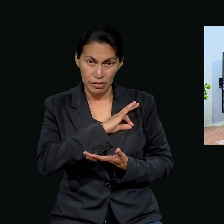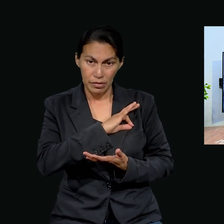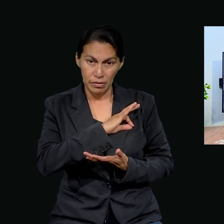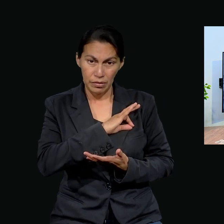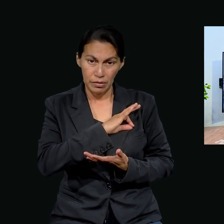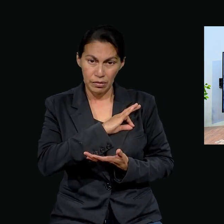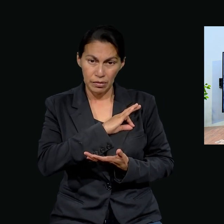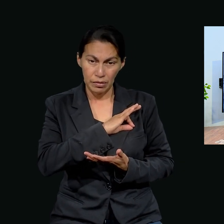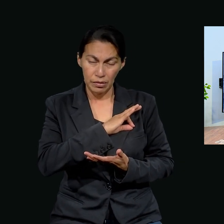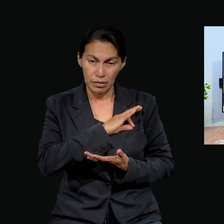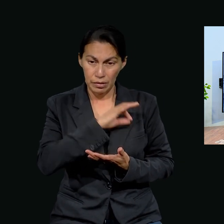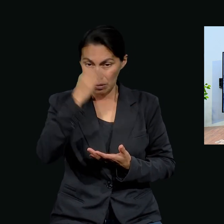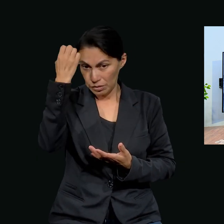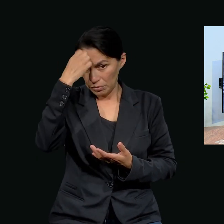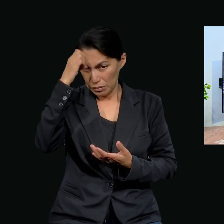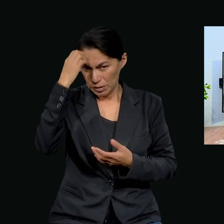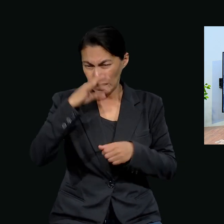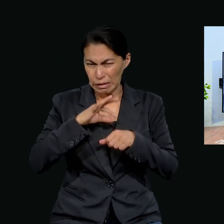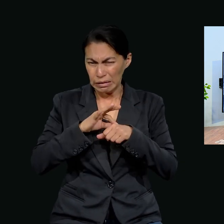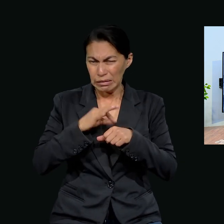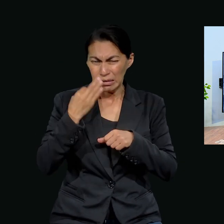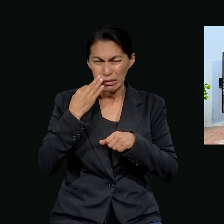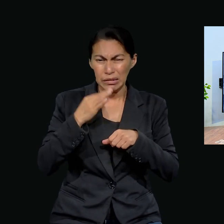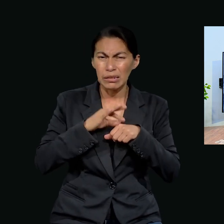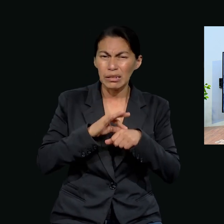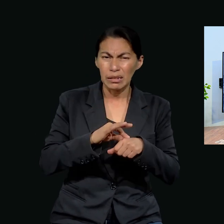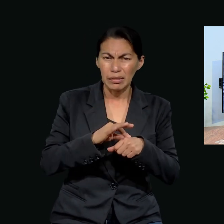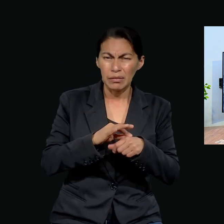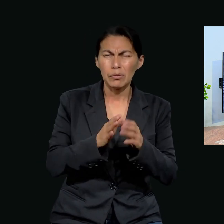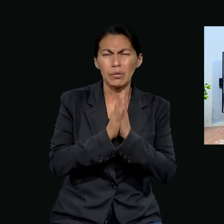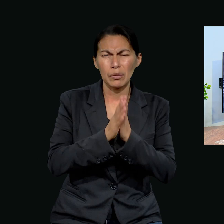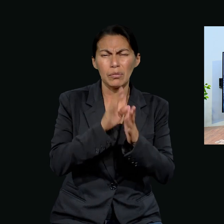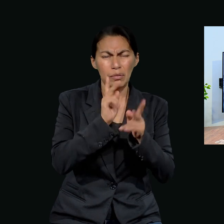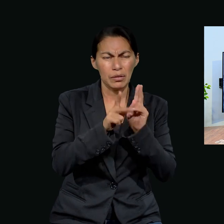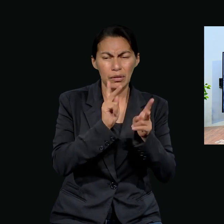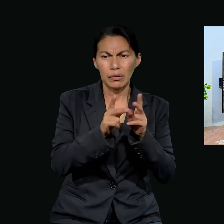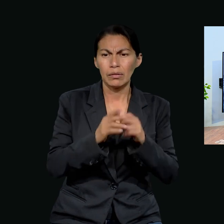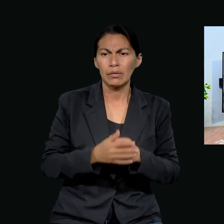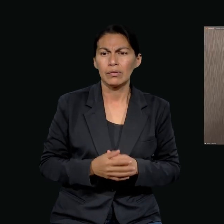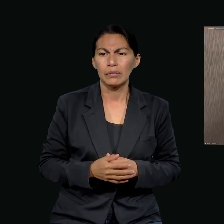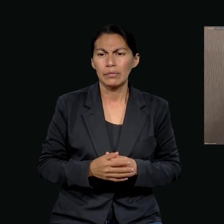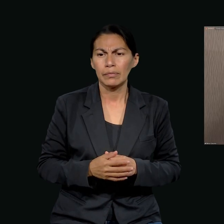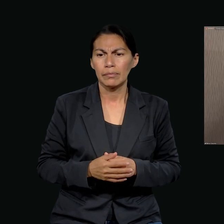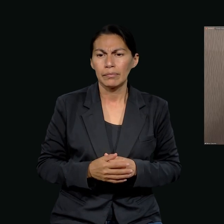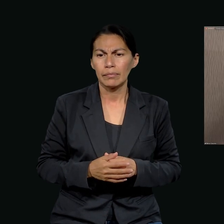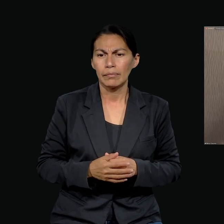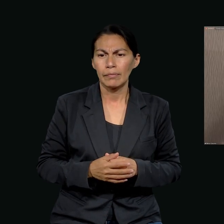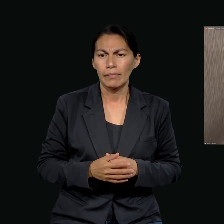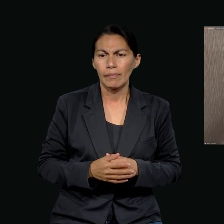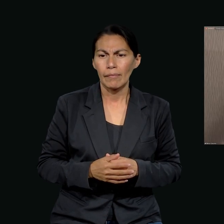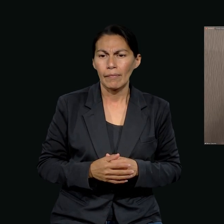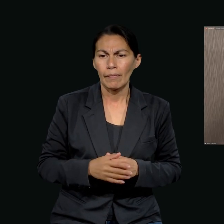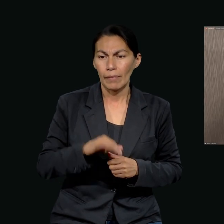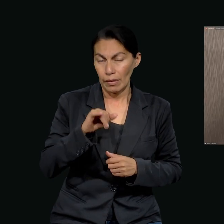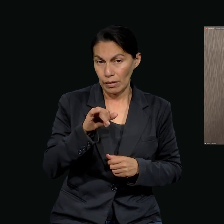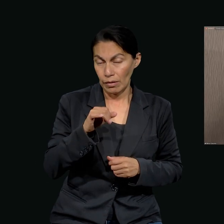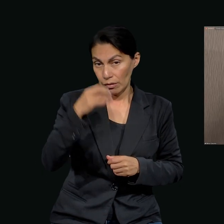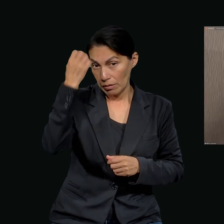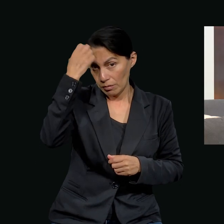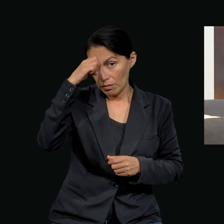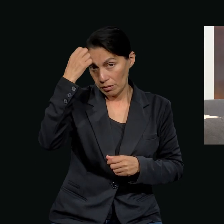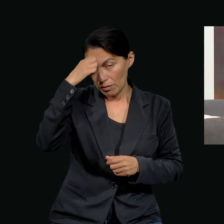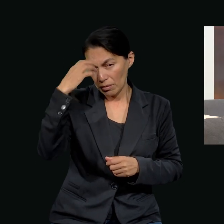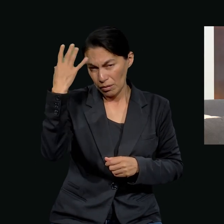tuvo una experiencia especial. Cuéntenos algo de esta experiencia en oración. Sí, fue una experiencia muy